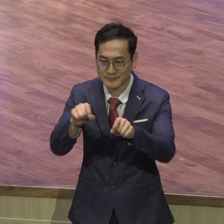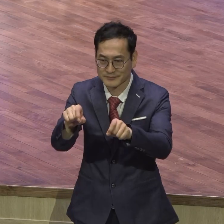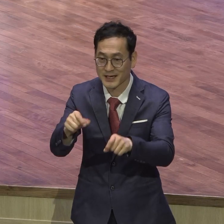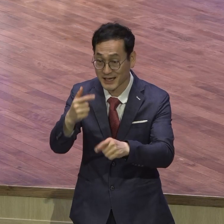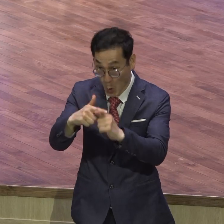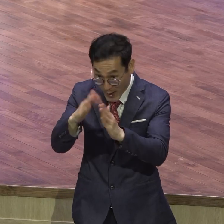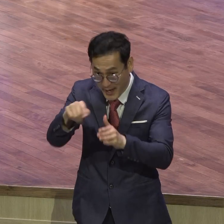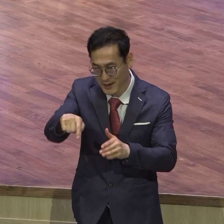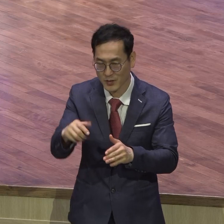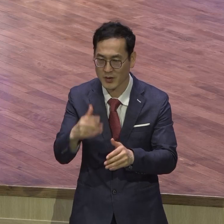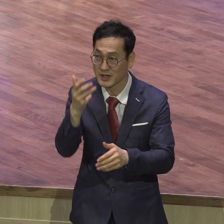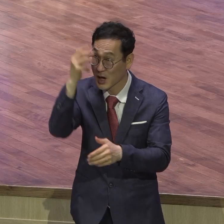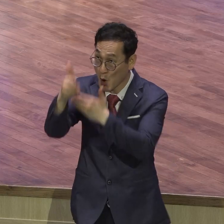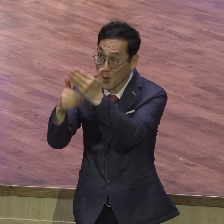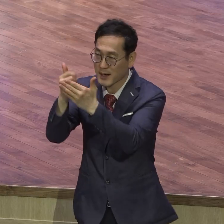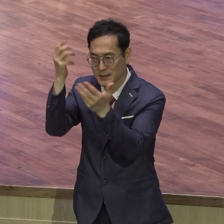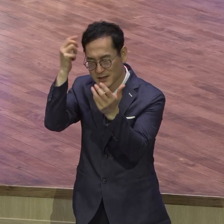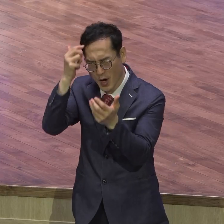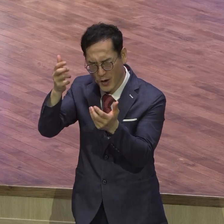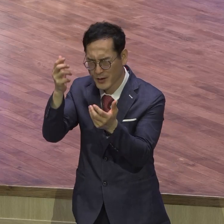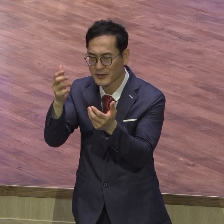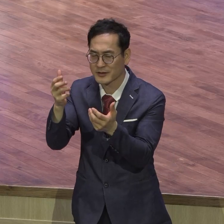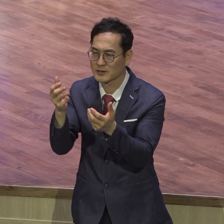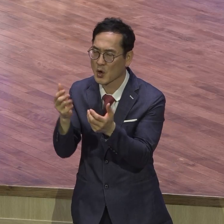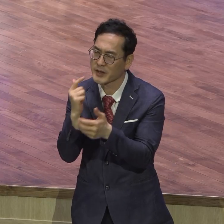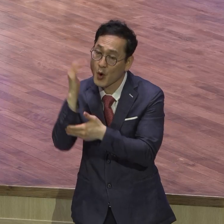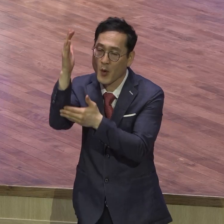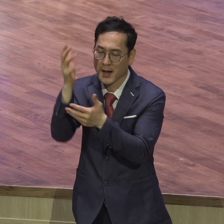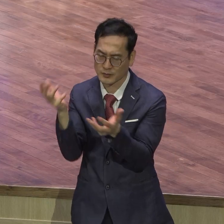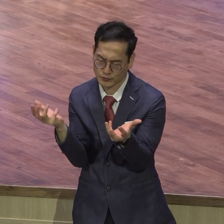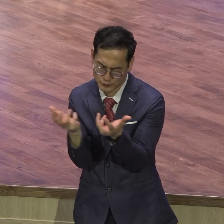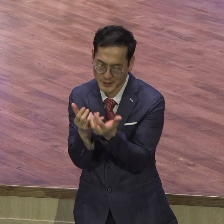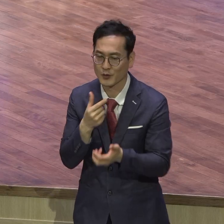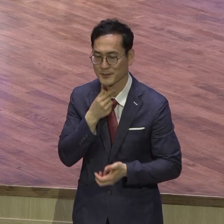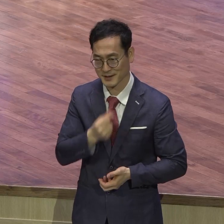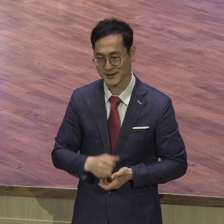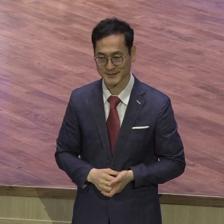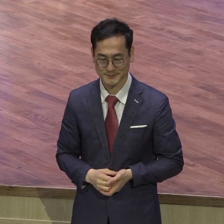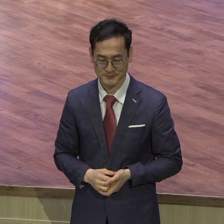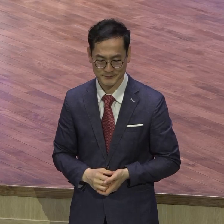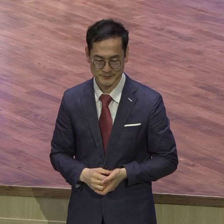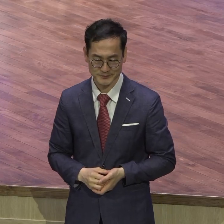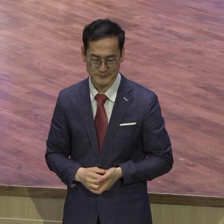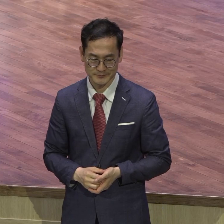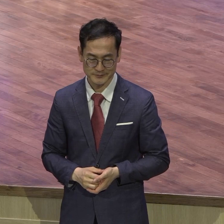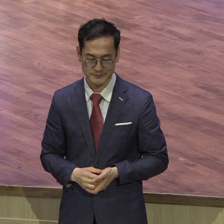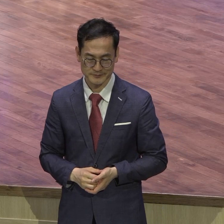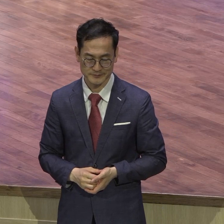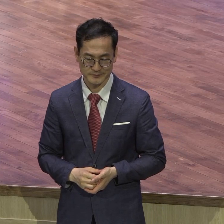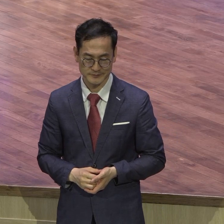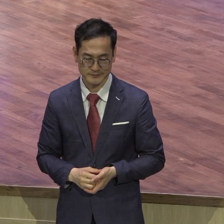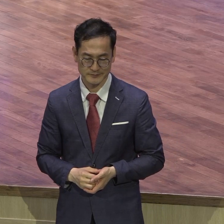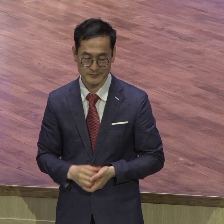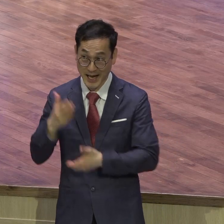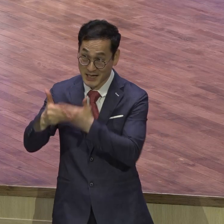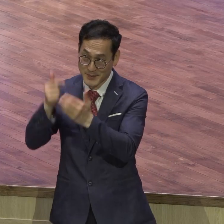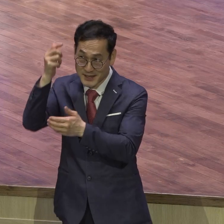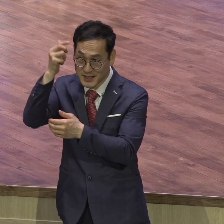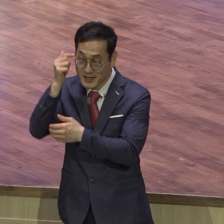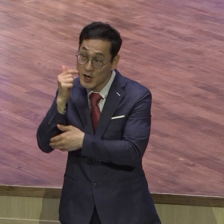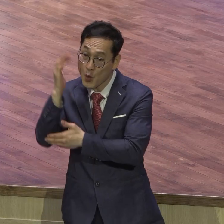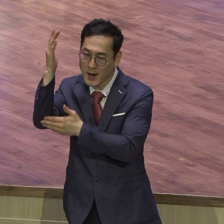충만하고 자 이 부살렐과 오리압에게 하나님의 명이 충만하여 그래서 지혜와